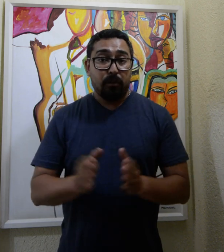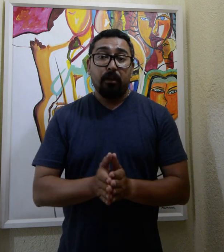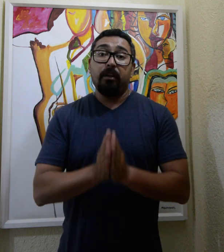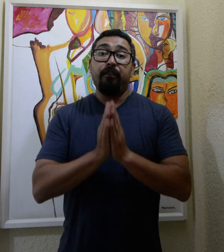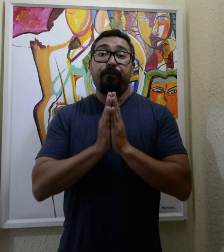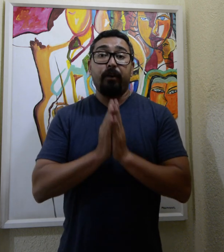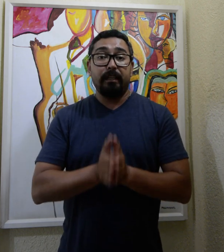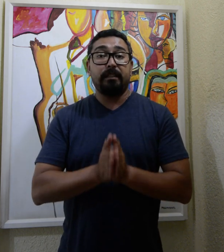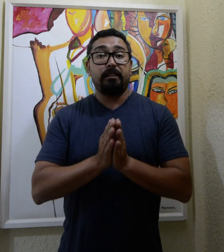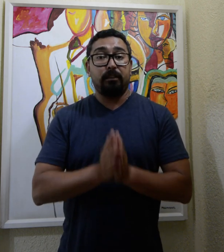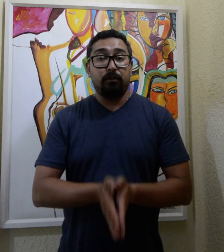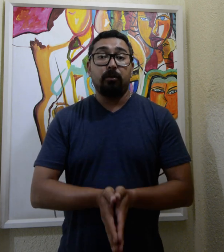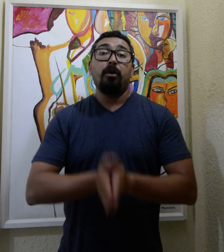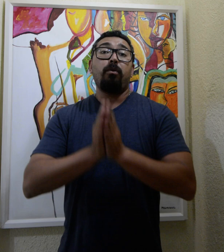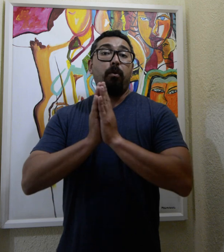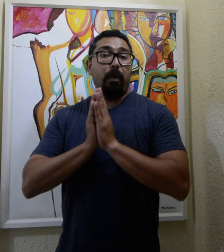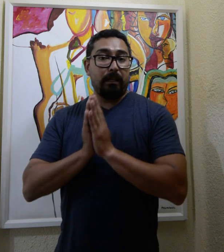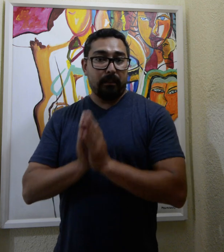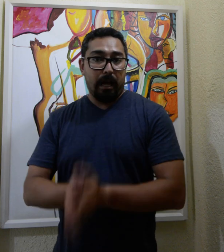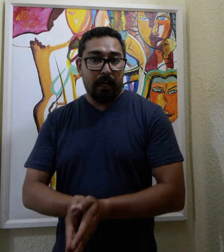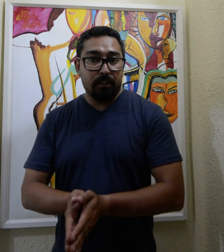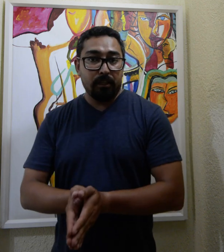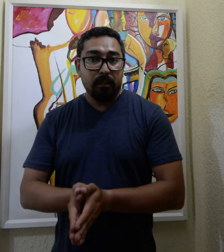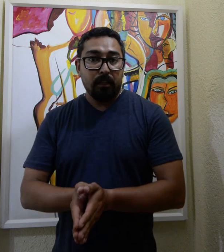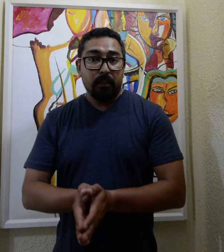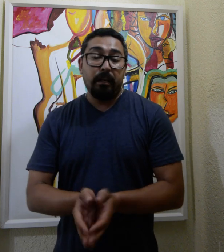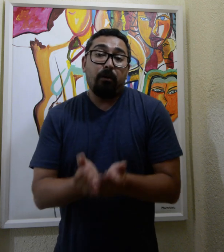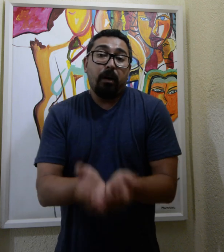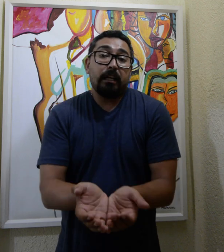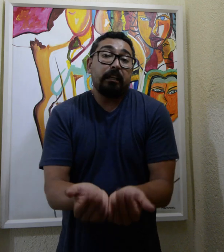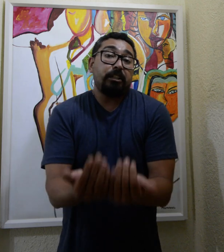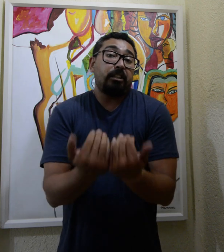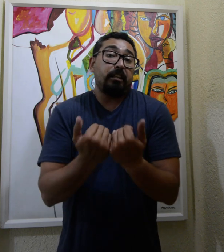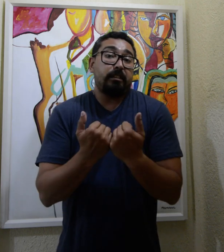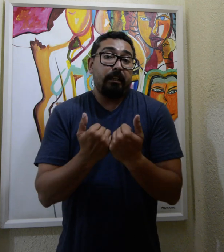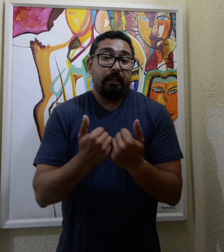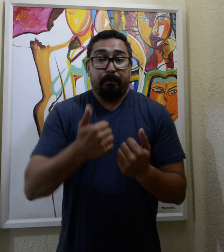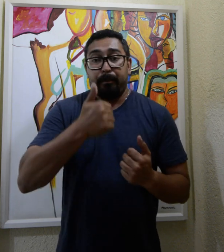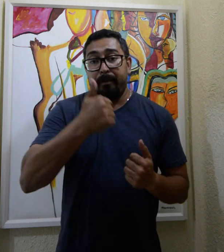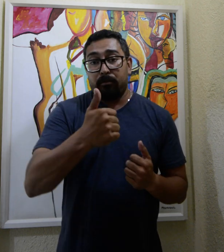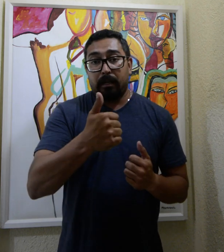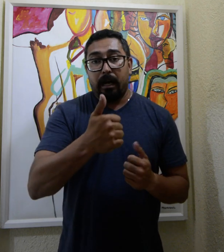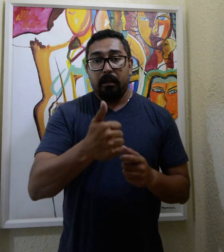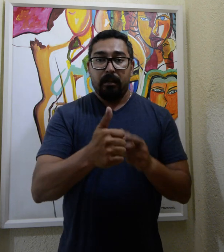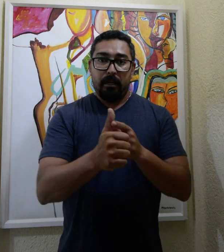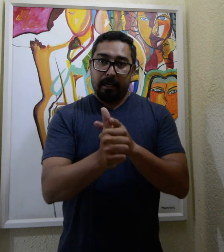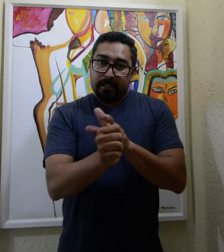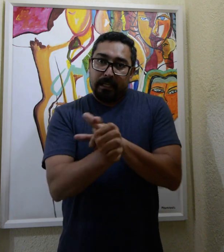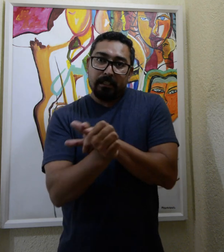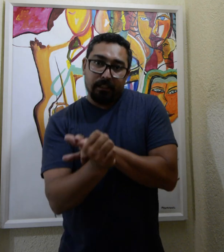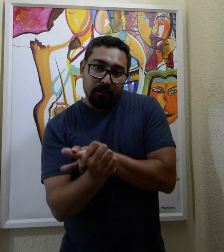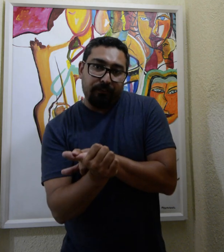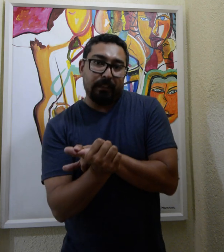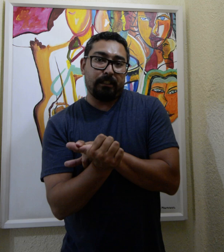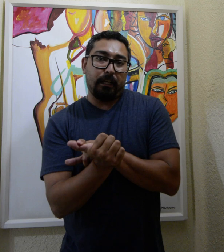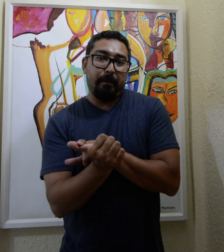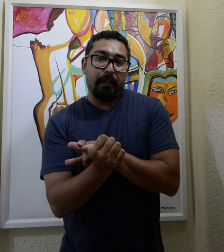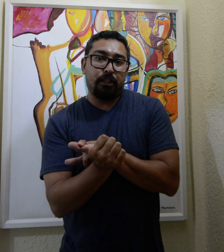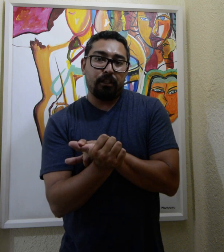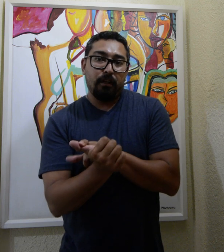não foi exercido com qualidade. E agora é que a gente tem que ser, em primeiro lugar, ressarcido financeiramente